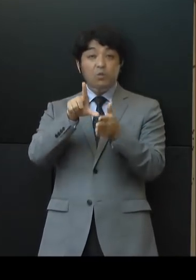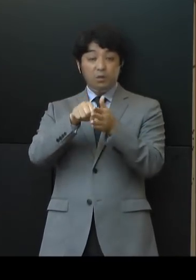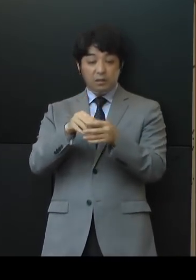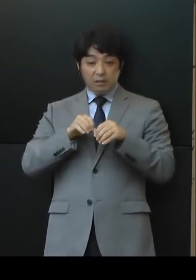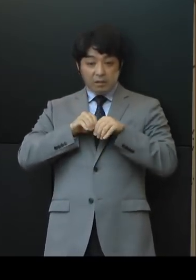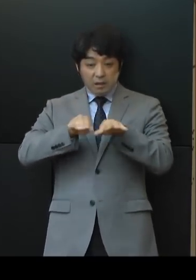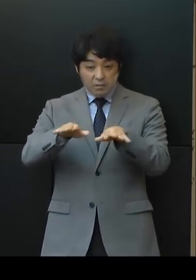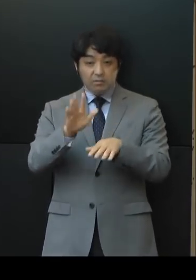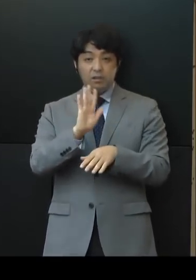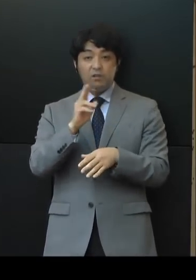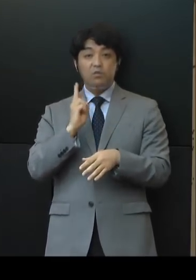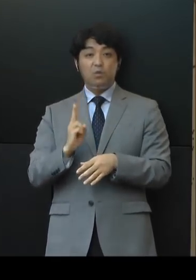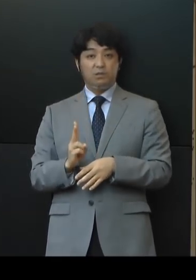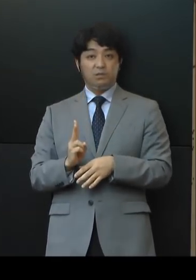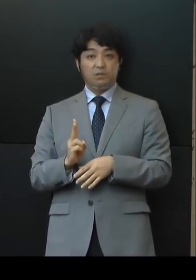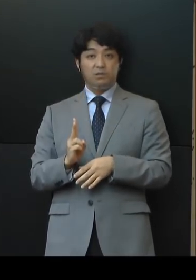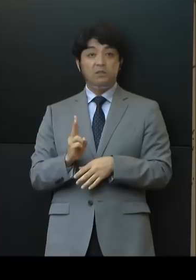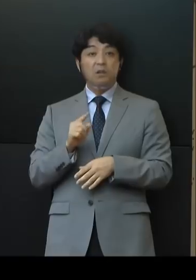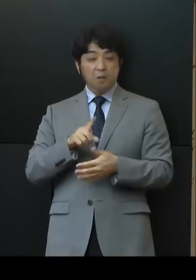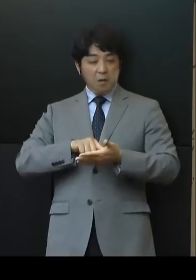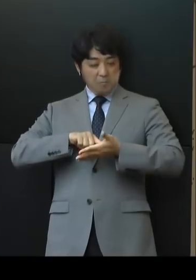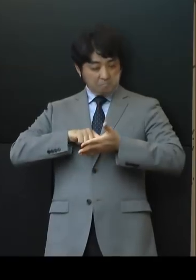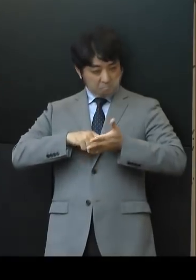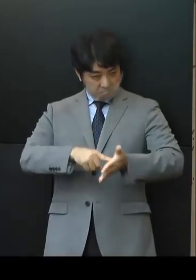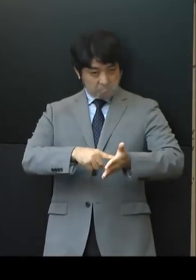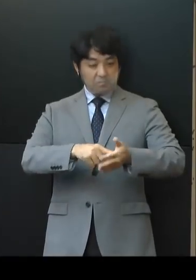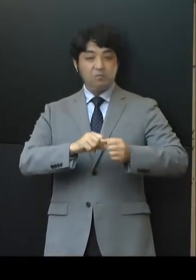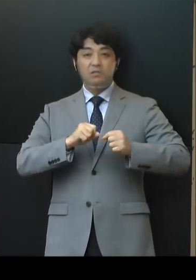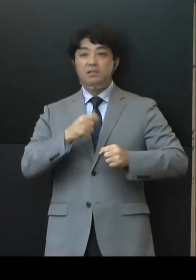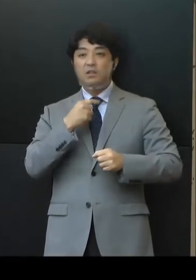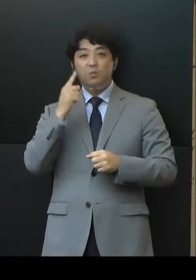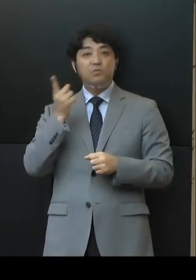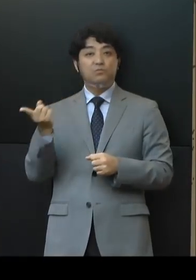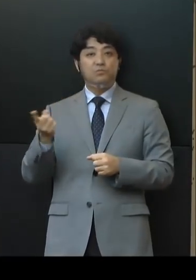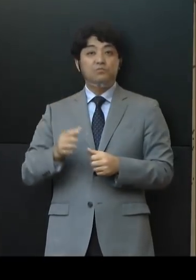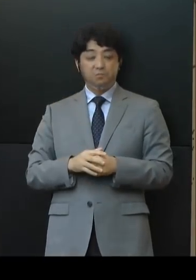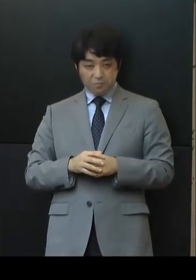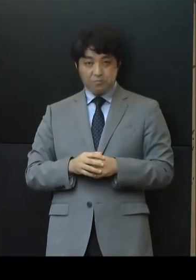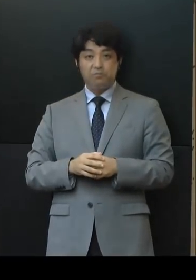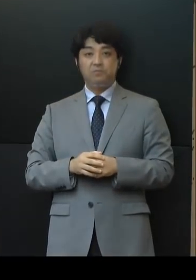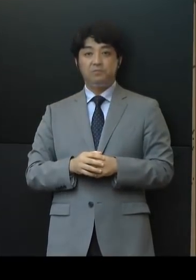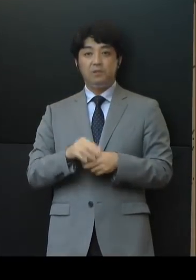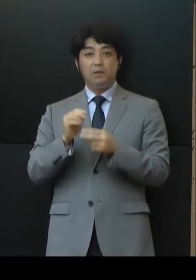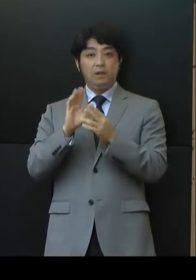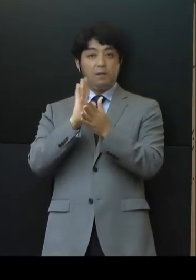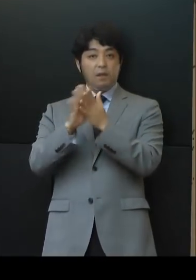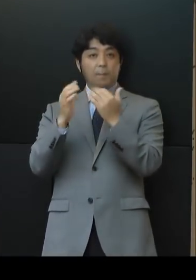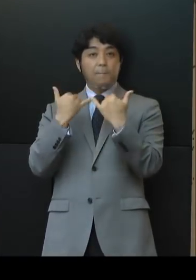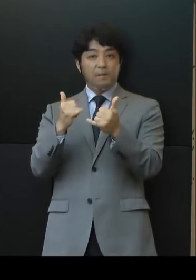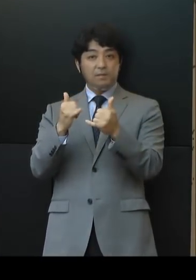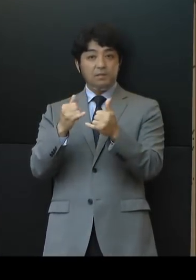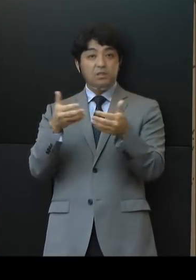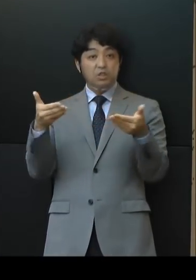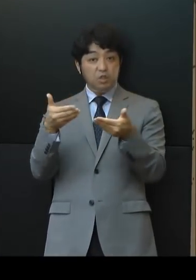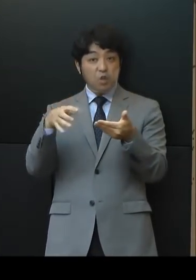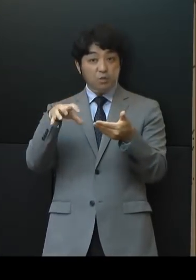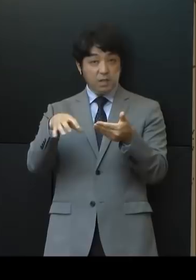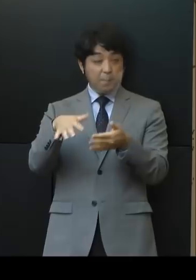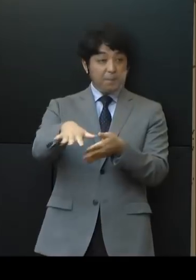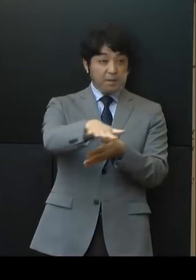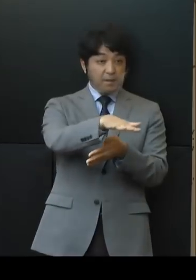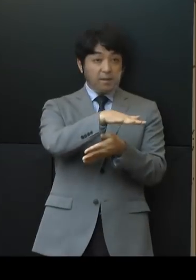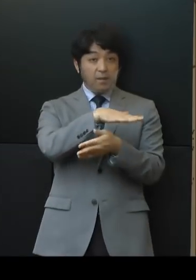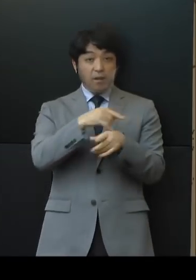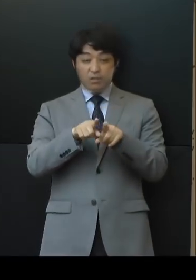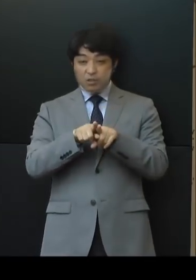止に徹底的に取り組むという意味では、県民、事業者一体となって取り組んでいくべ